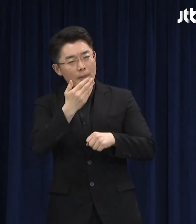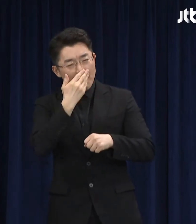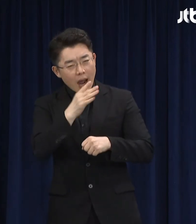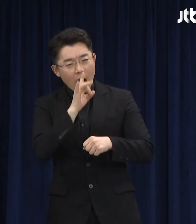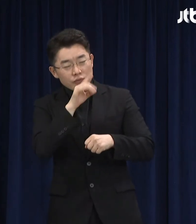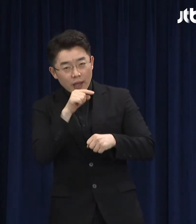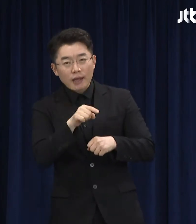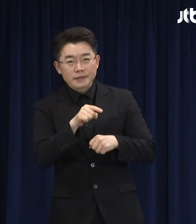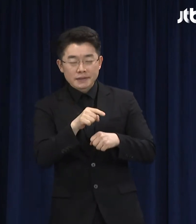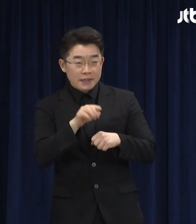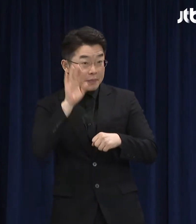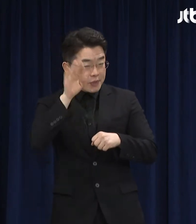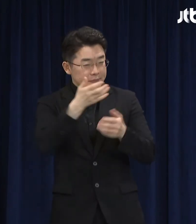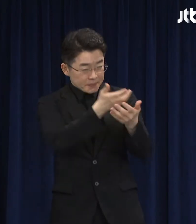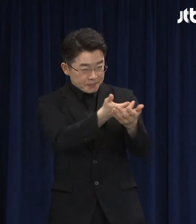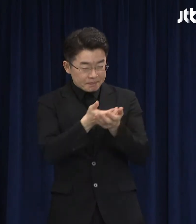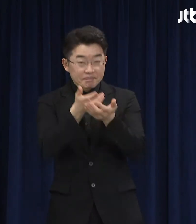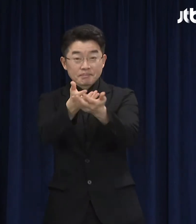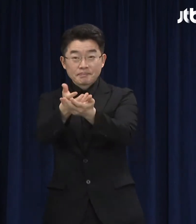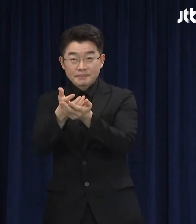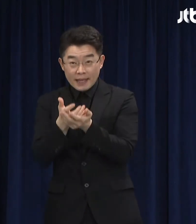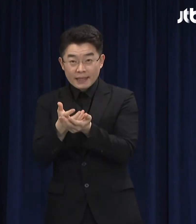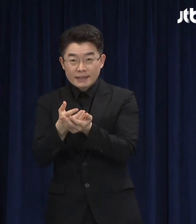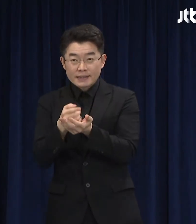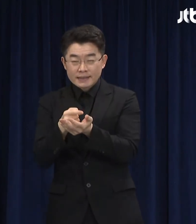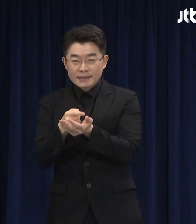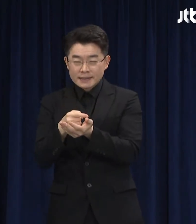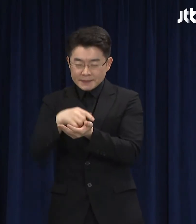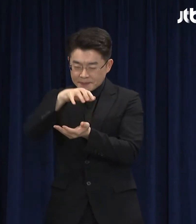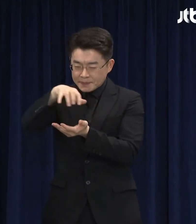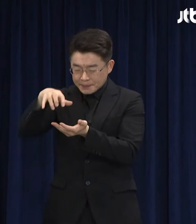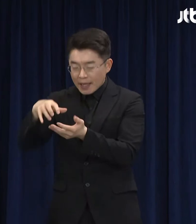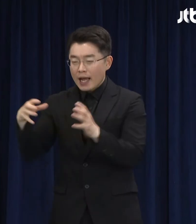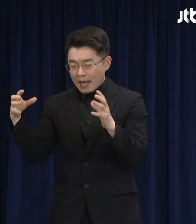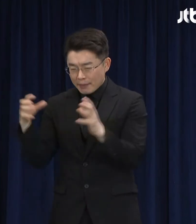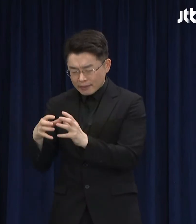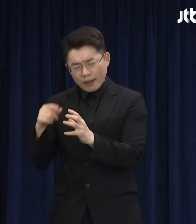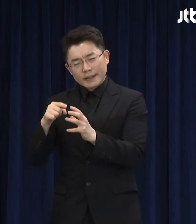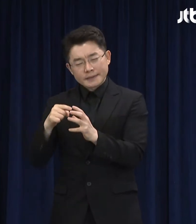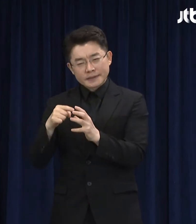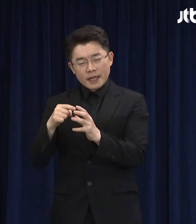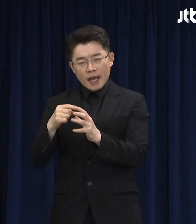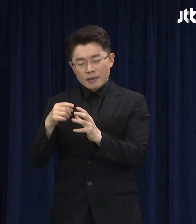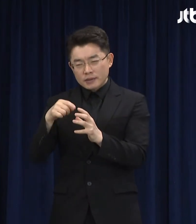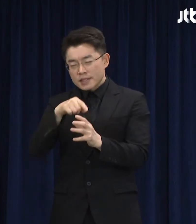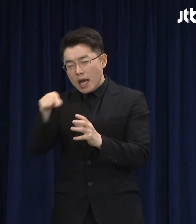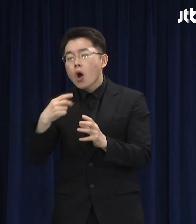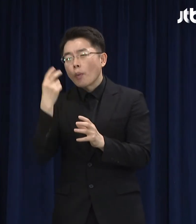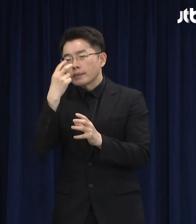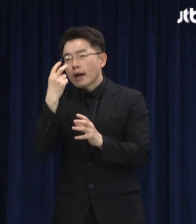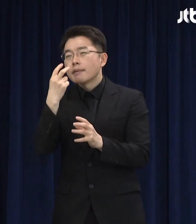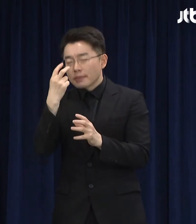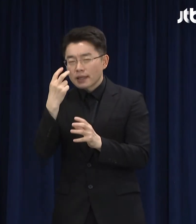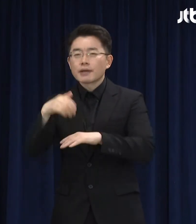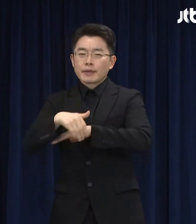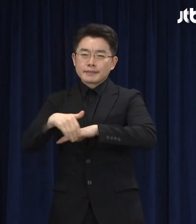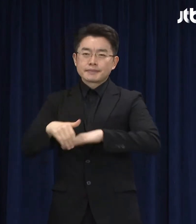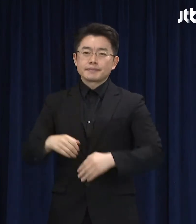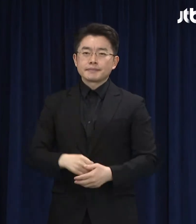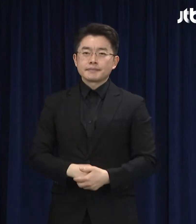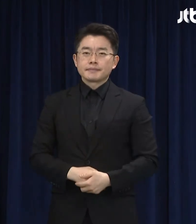자료도 추가로 확보를 해서 종합적으로 적합성, 성능의 적합성을 확인할 예정입니다.